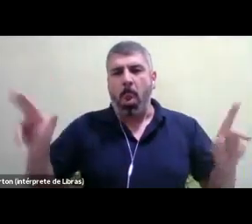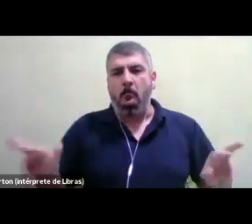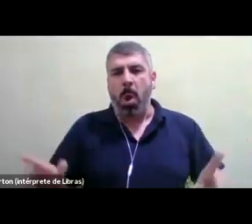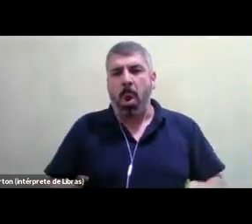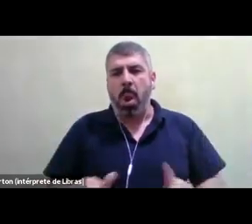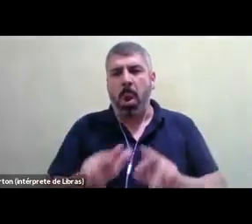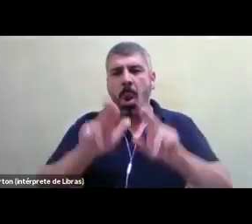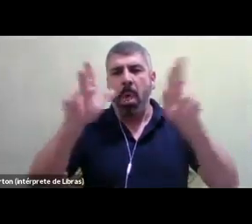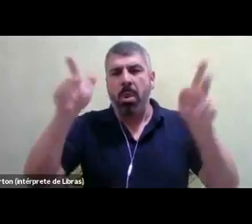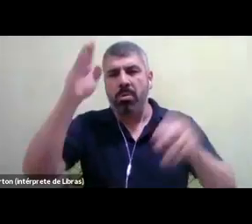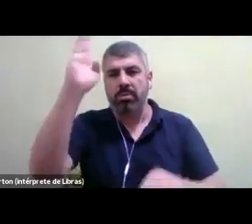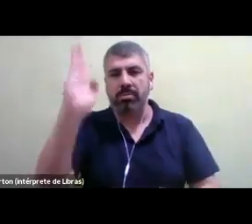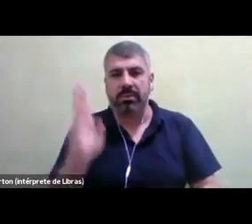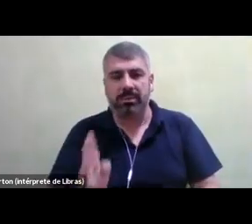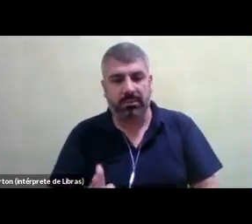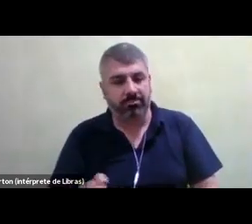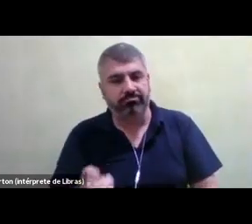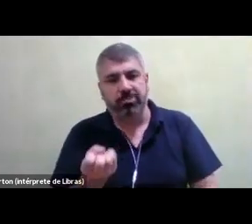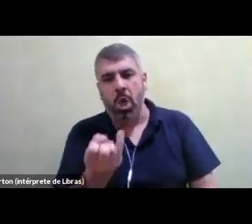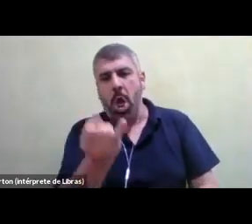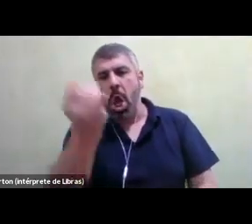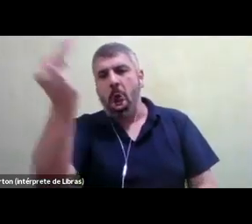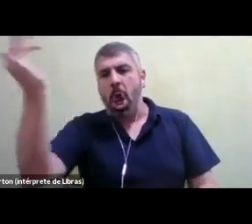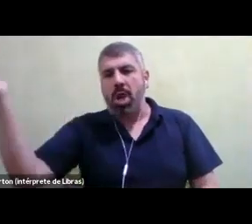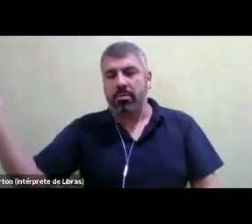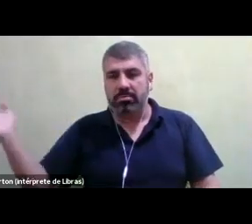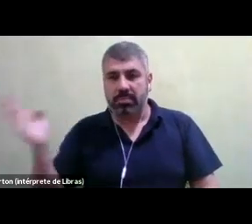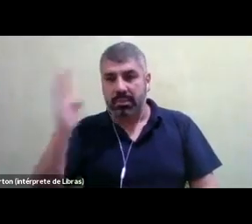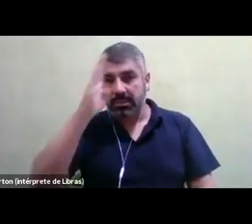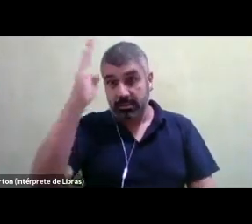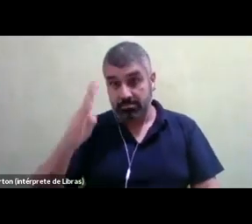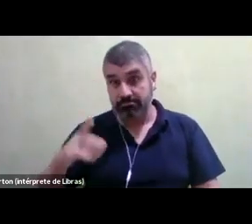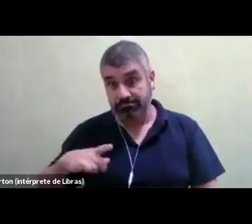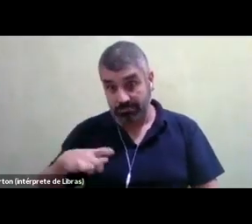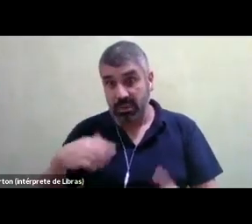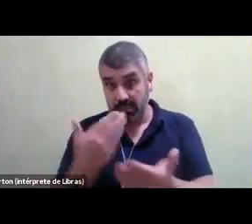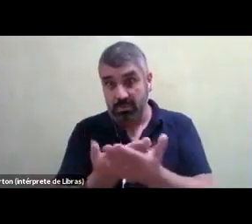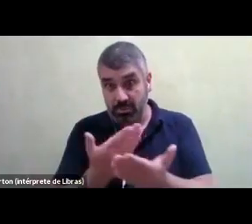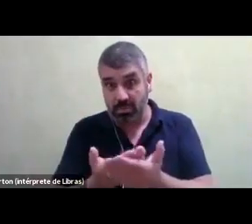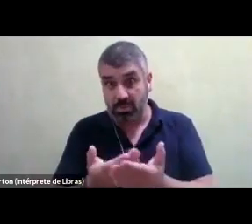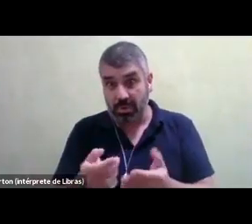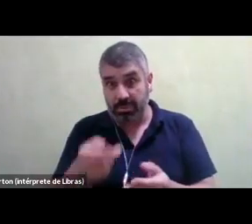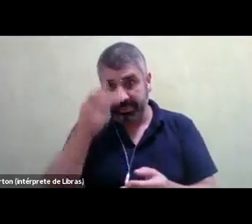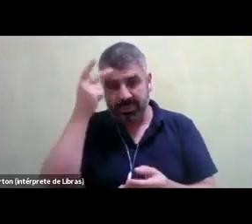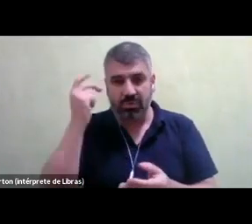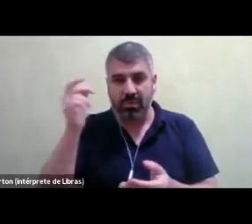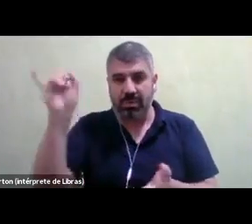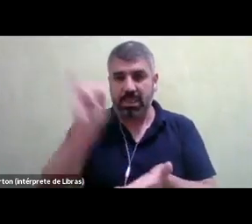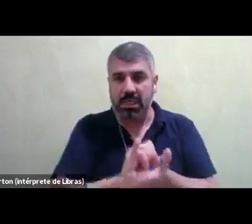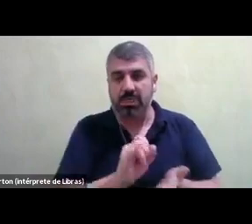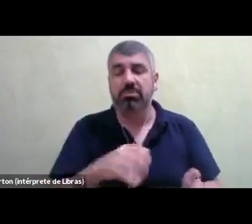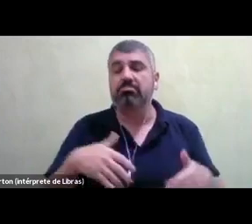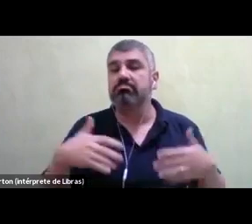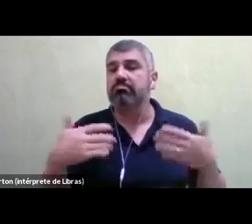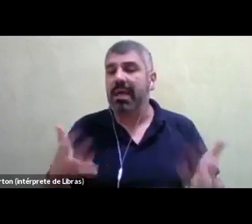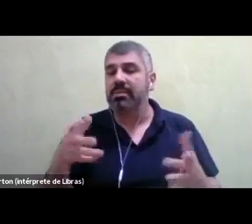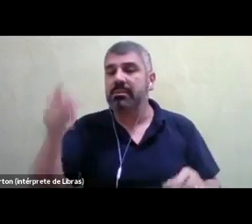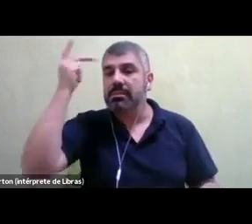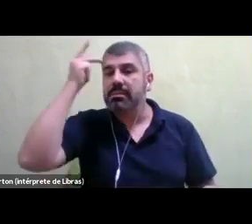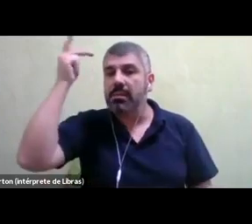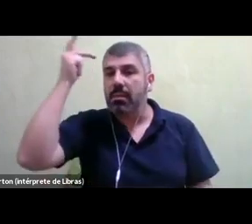escolas brasileiras, em muitas escolas brasileiras. E em São Paulo,